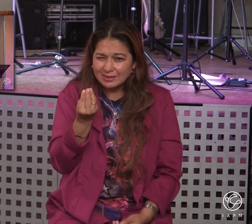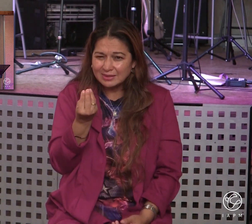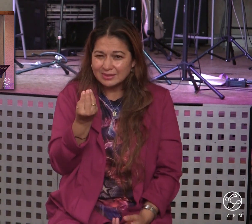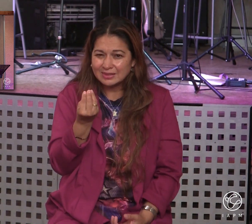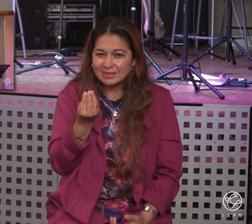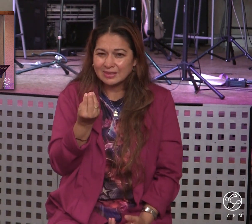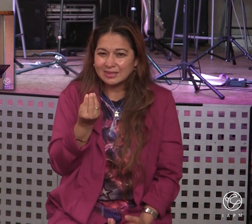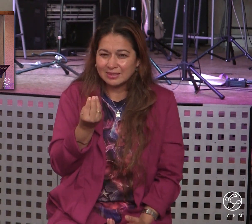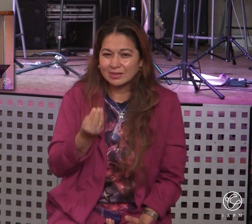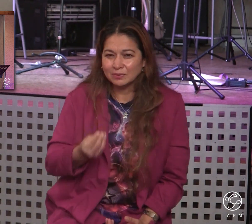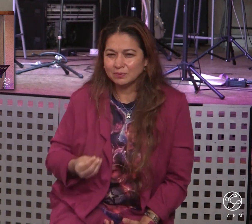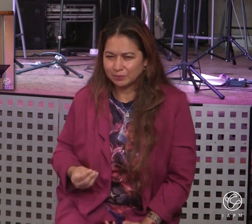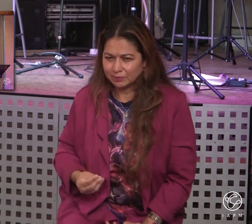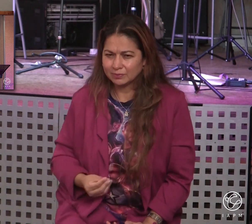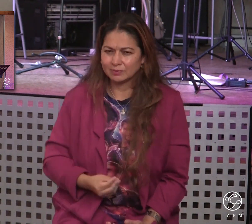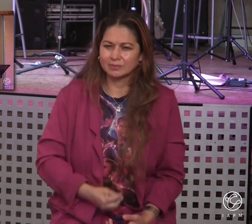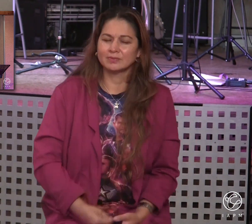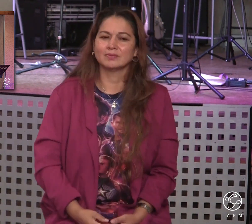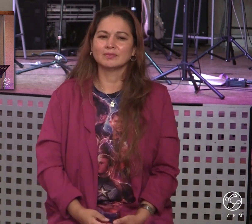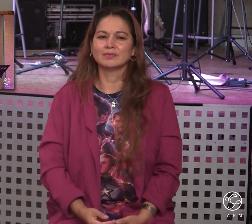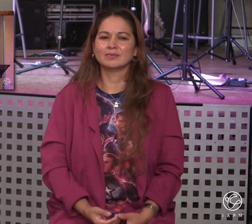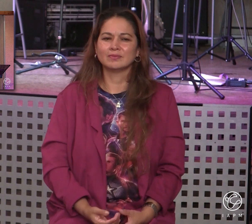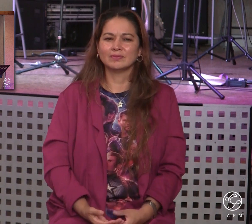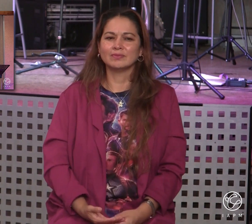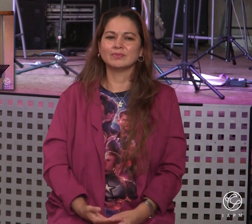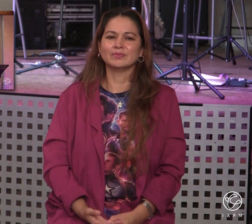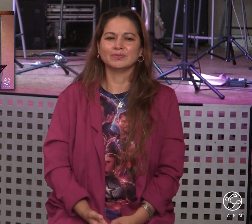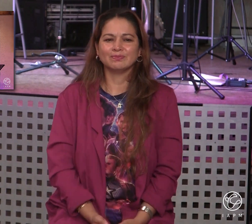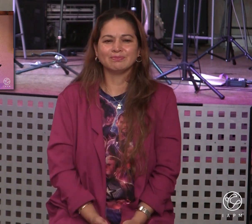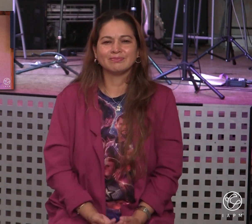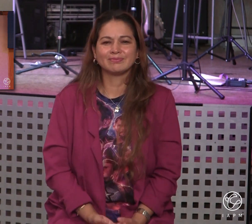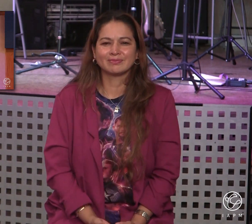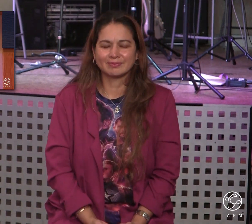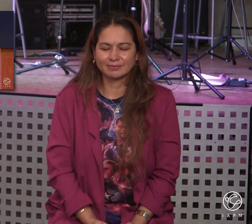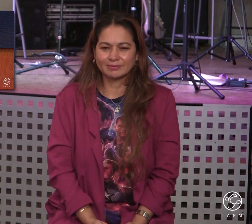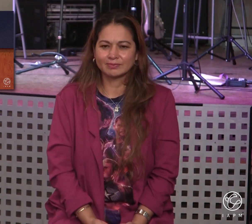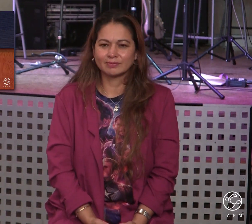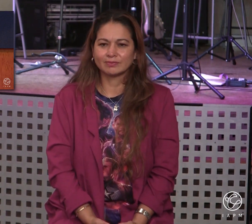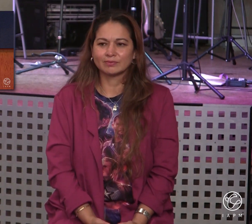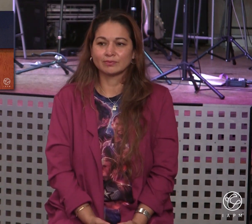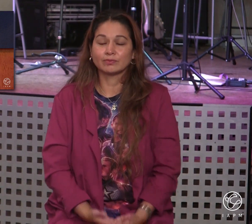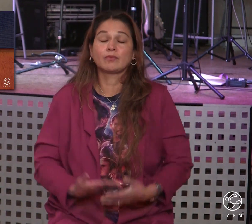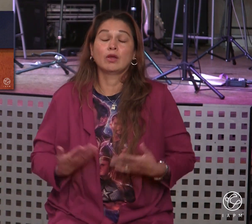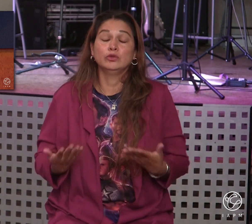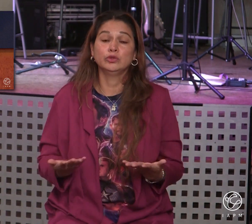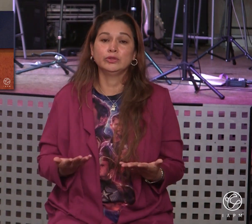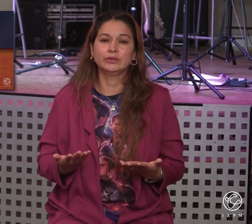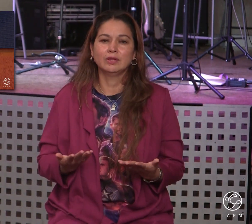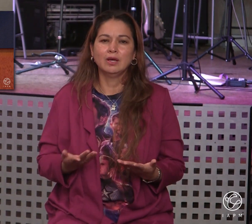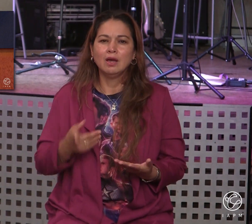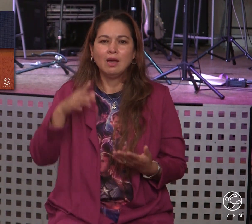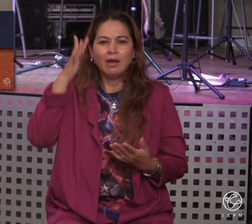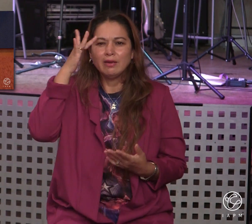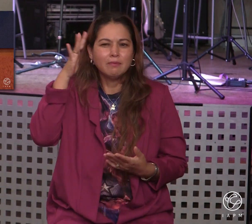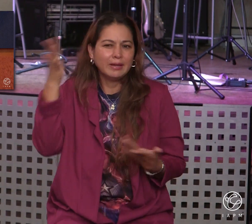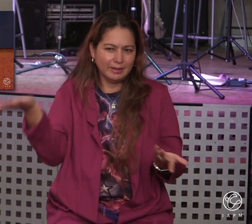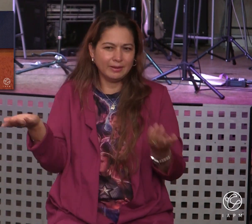del Espíritu Santo, ¿cómo podían seguir a alguien a quien no conocían?